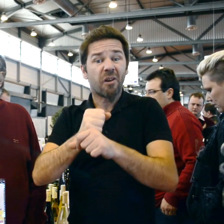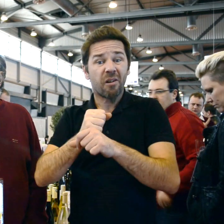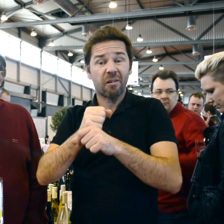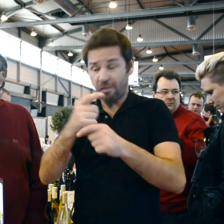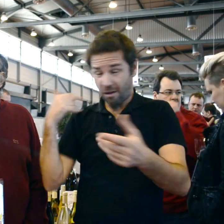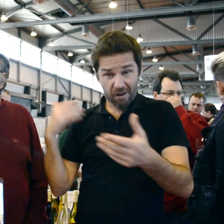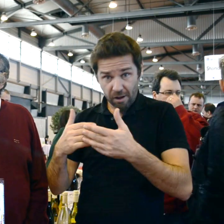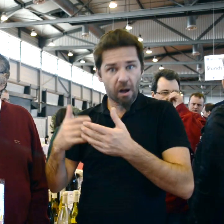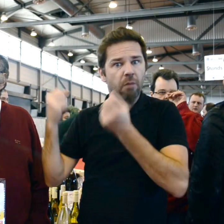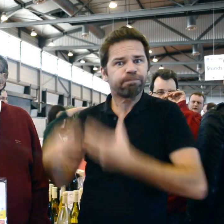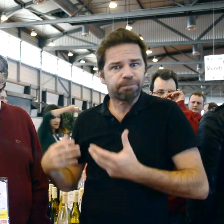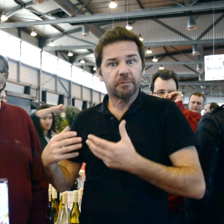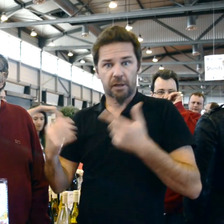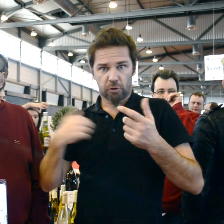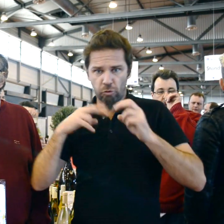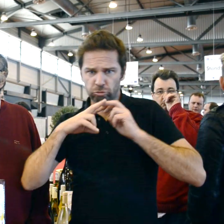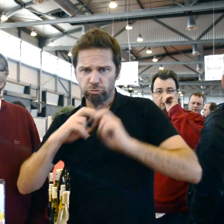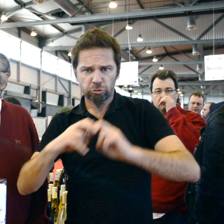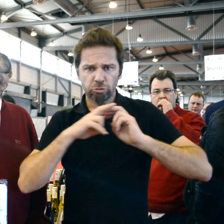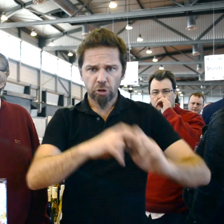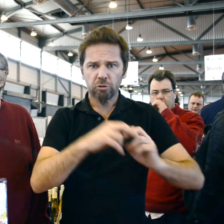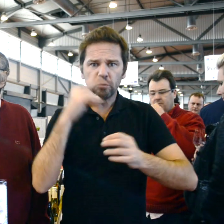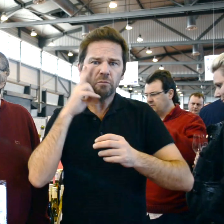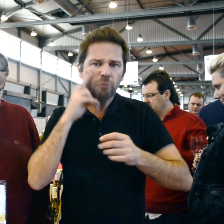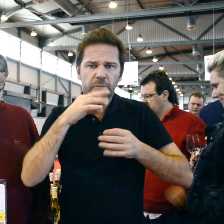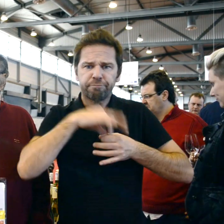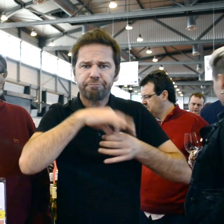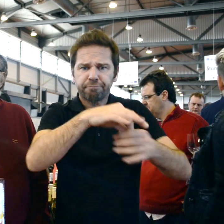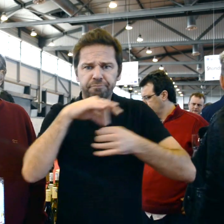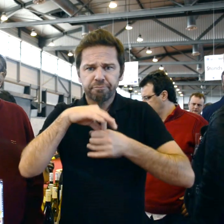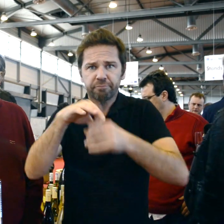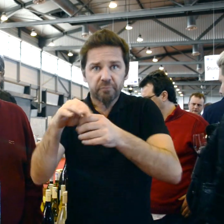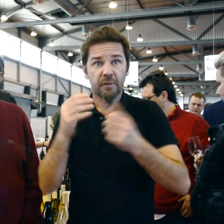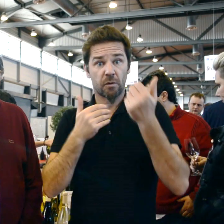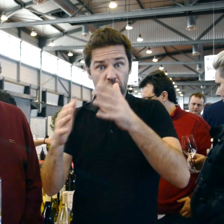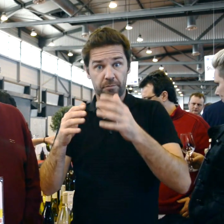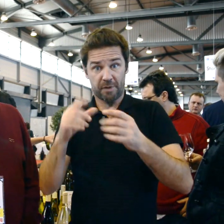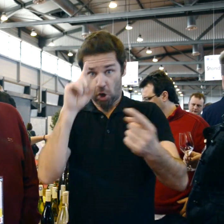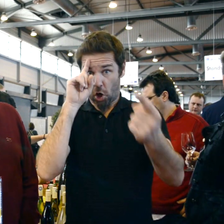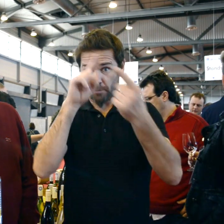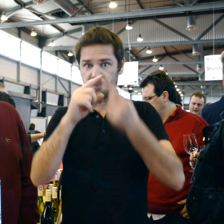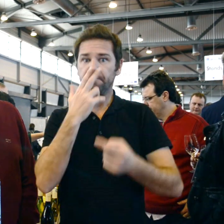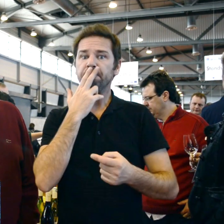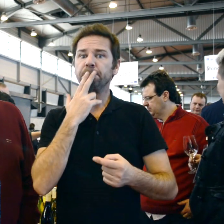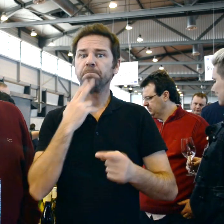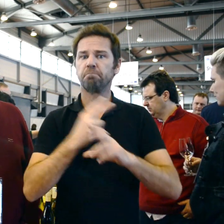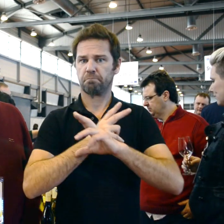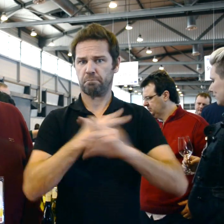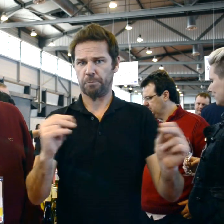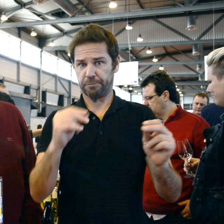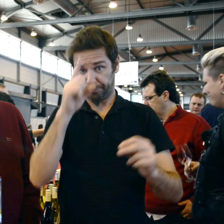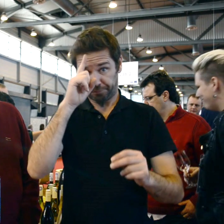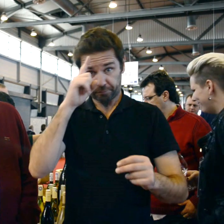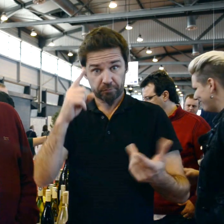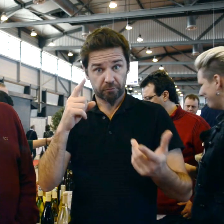on repart sur à rechercher des viticultures, une autre viticulture qui, elle, soit propre. Parce que vous avez quand même, là-dessus,